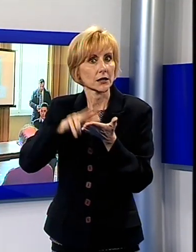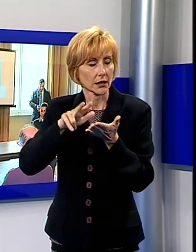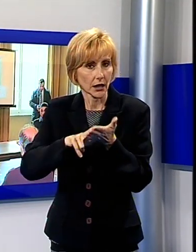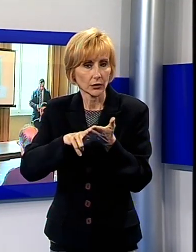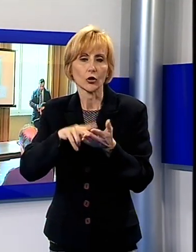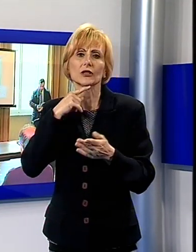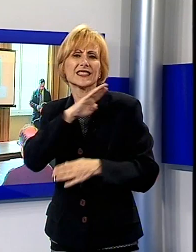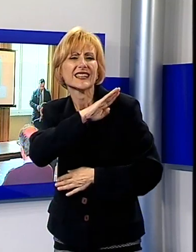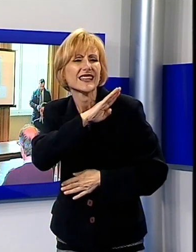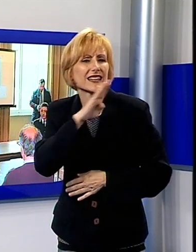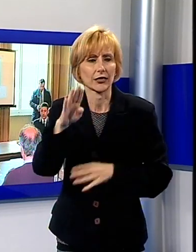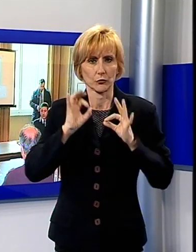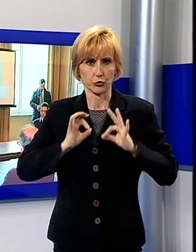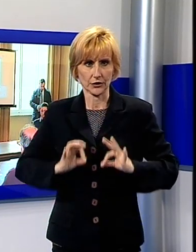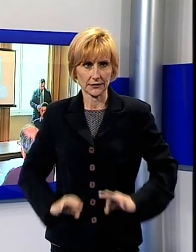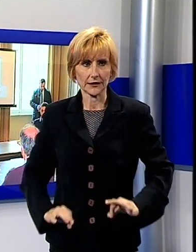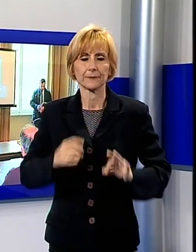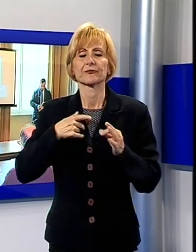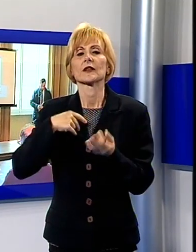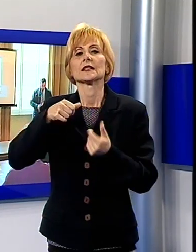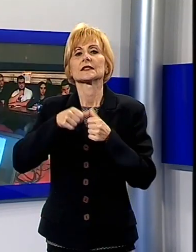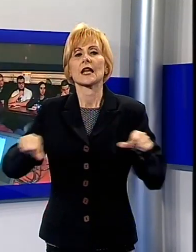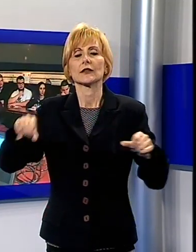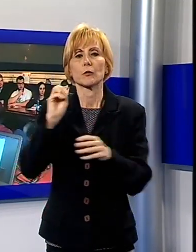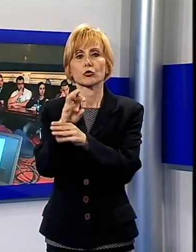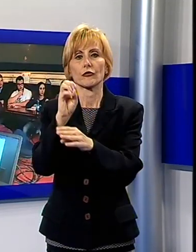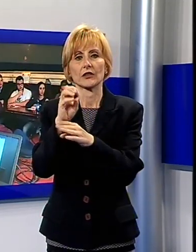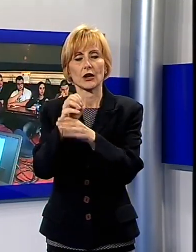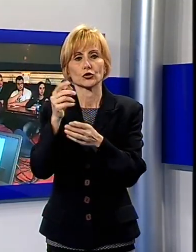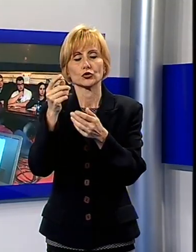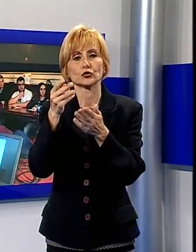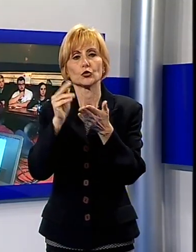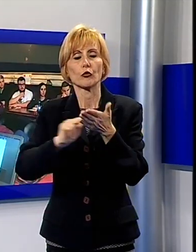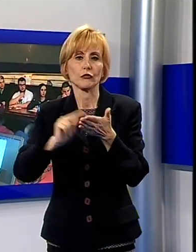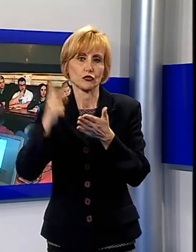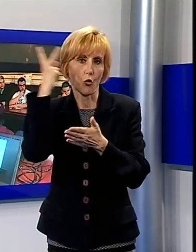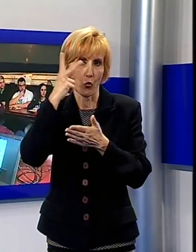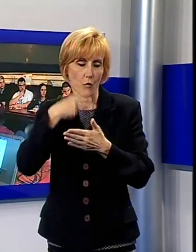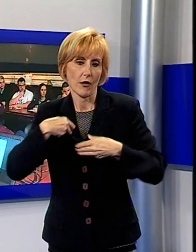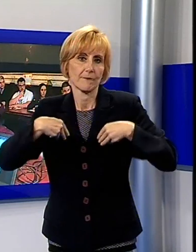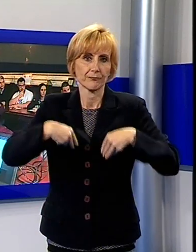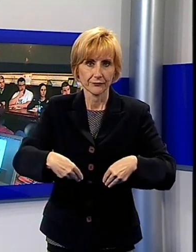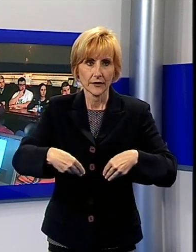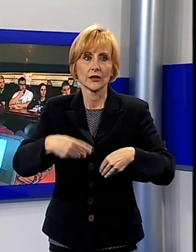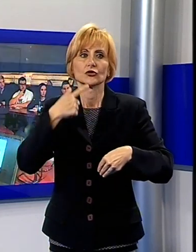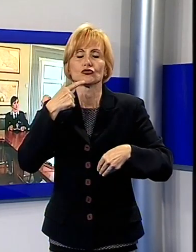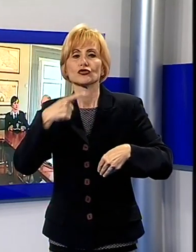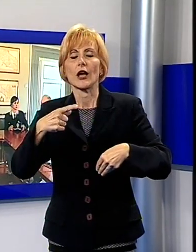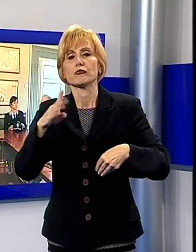sede del Provveditorato agli Studi di Lucca, alla presenza del Questore, del Direttore dell'Ufficio Scolastico di Lucca e Massa Carrara, di alcuni